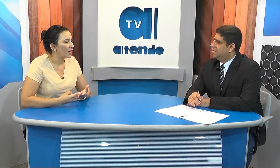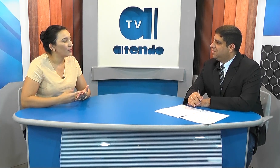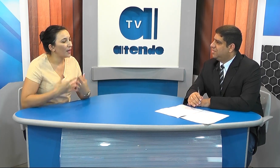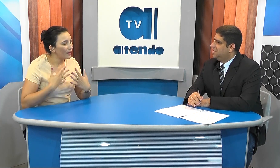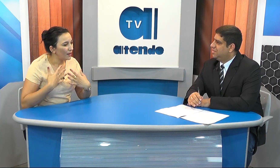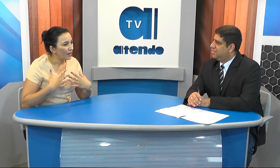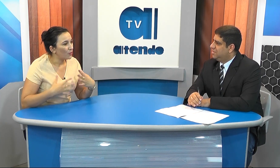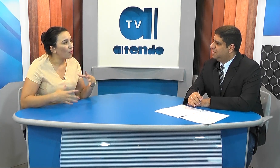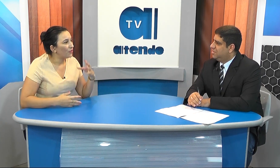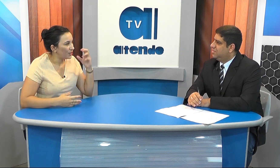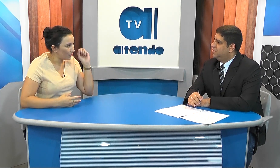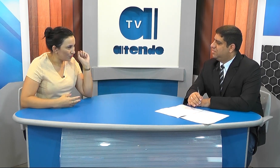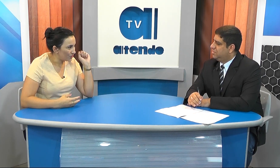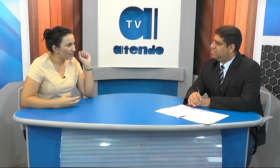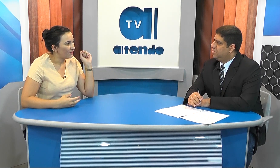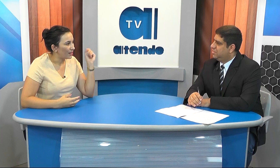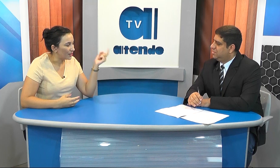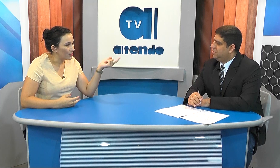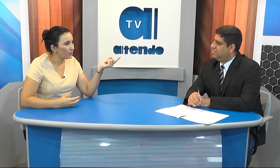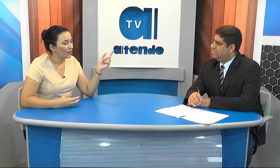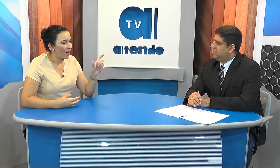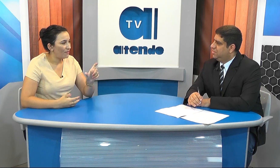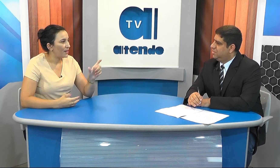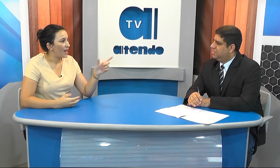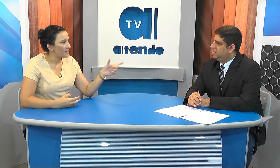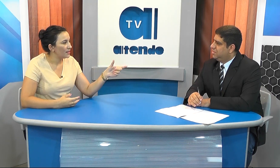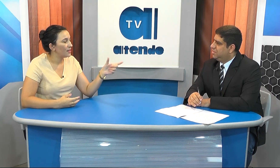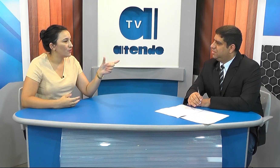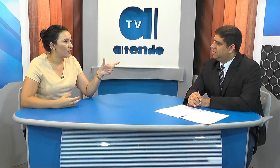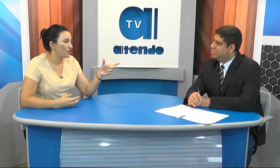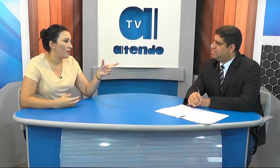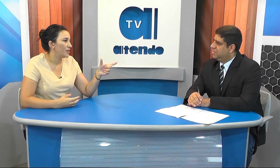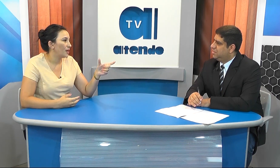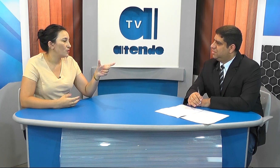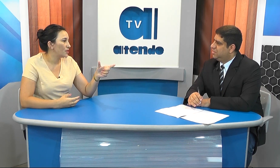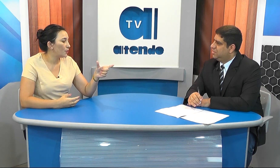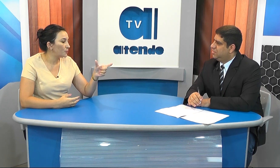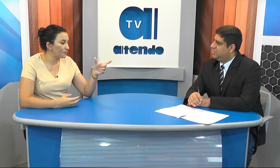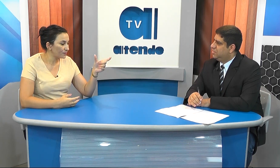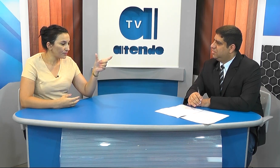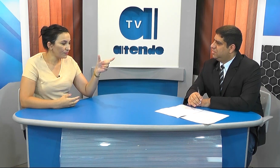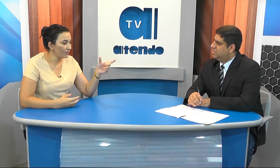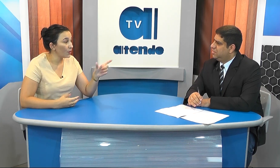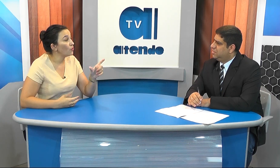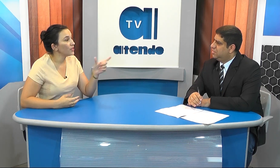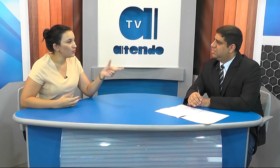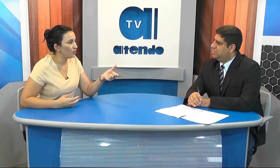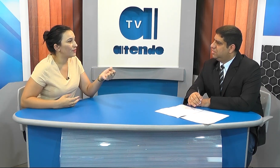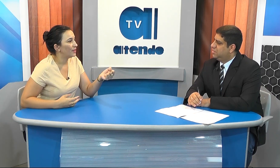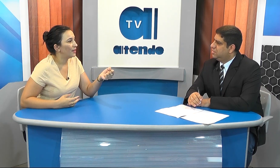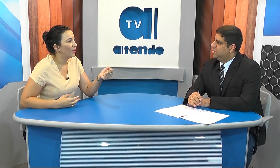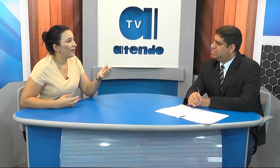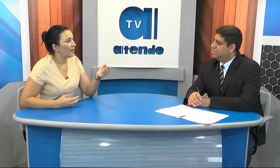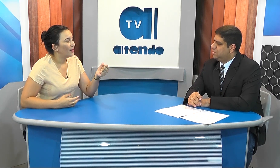é eu ouvir tudo que você está falando, a frase, isso se chama tradução consecutiva.